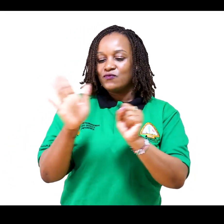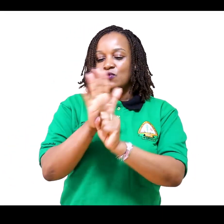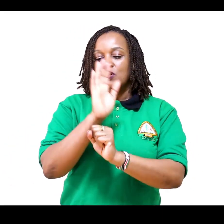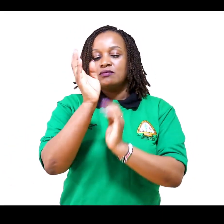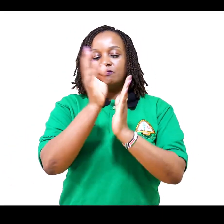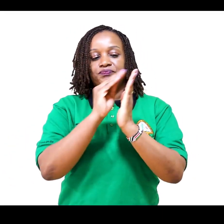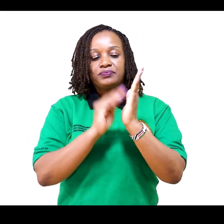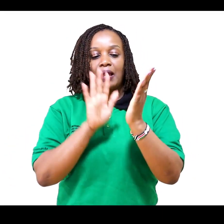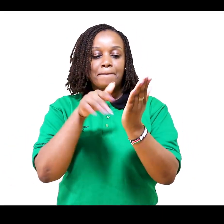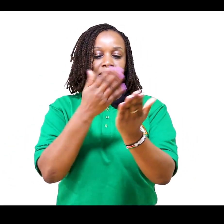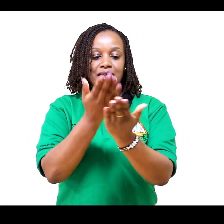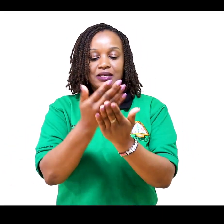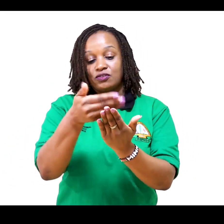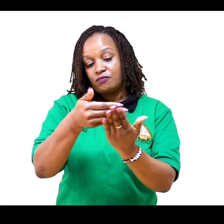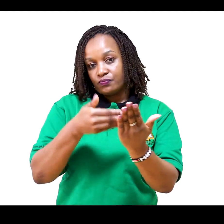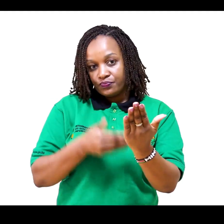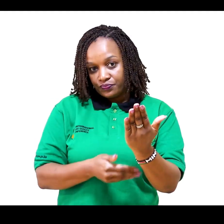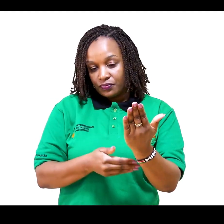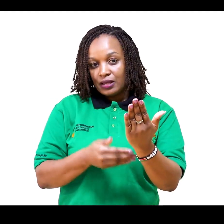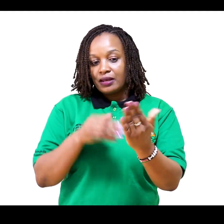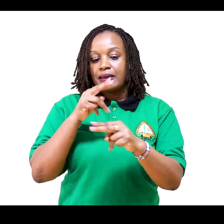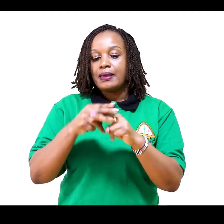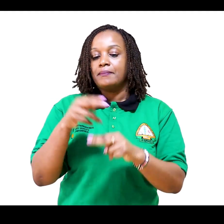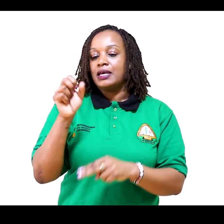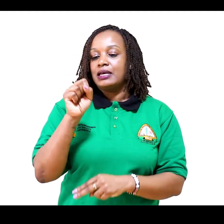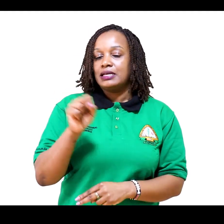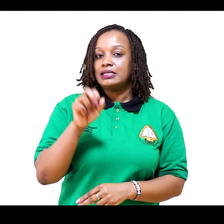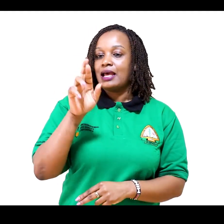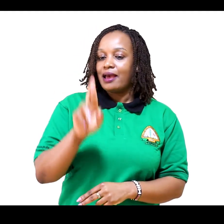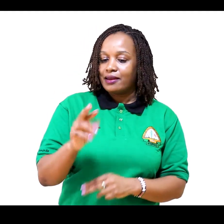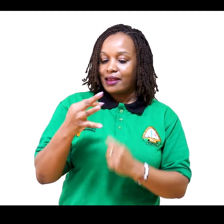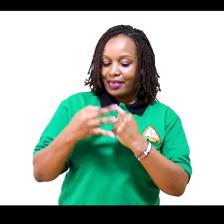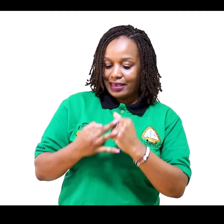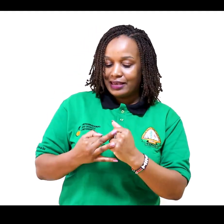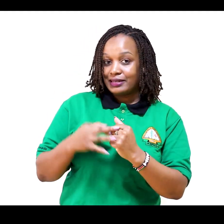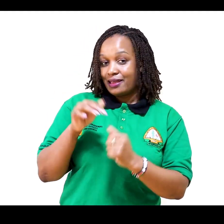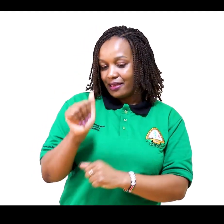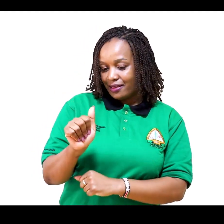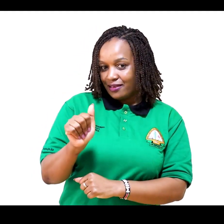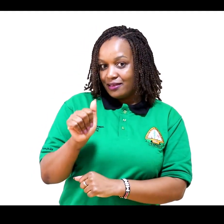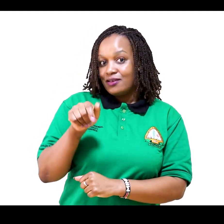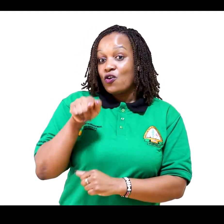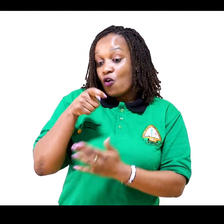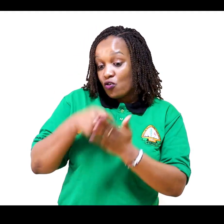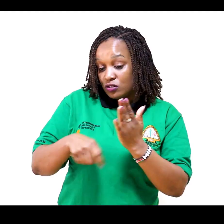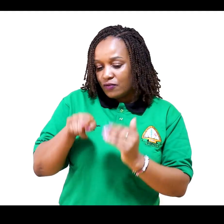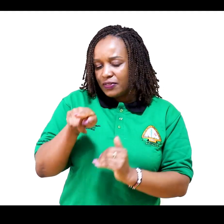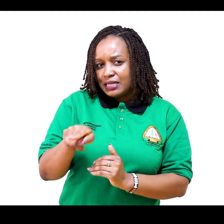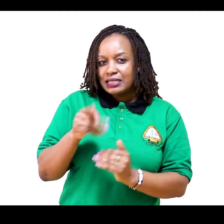ni fomu ya maombi iliyojazwa ipasavyo ambayo ni SR8A. Gharama ya huduma hii